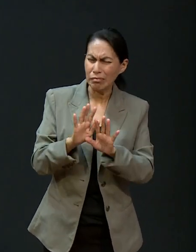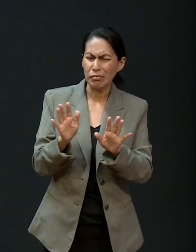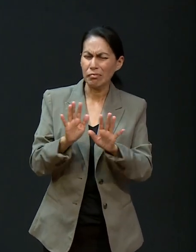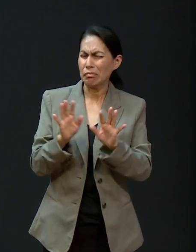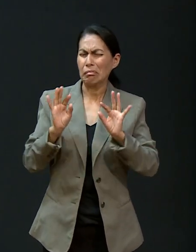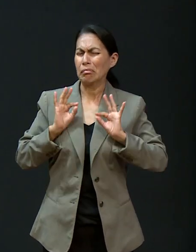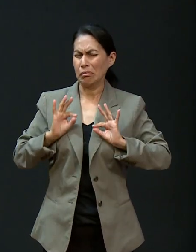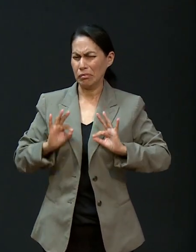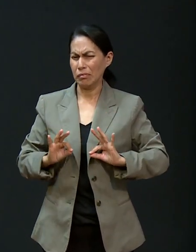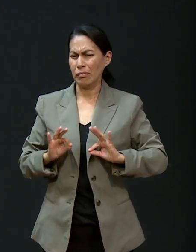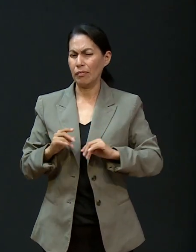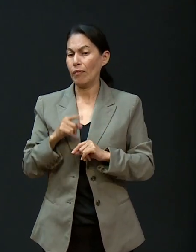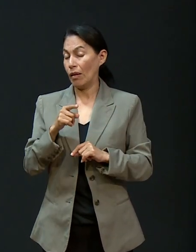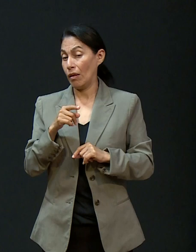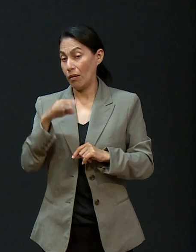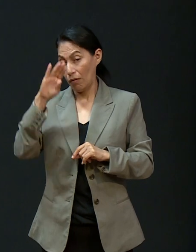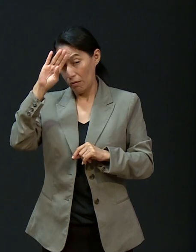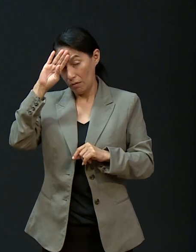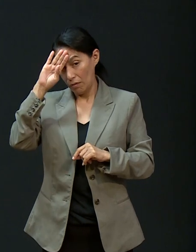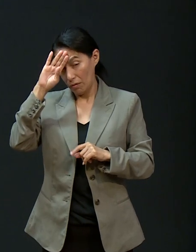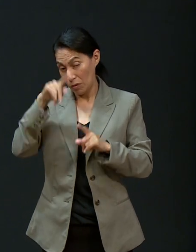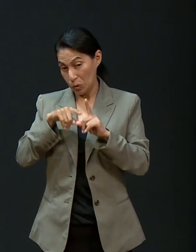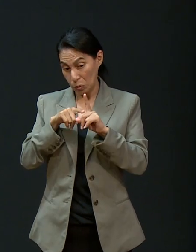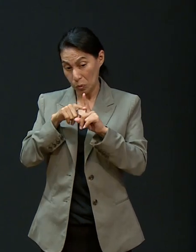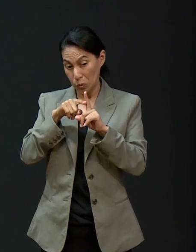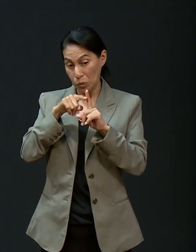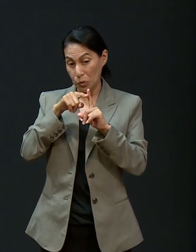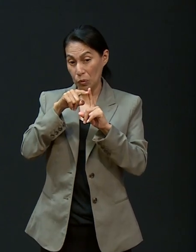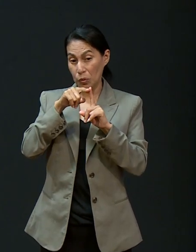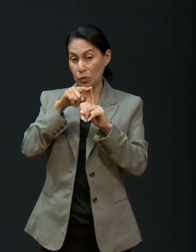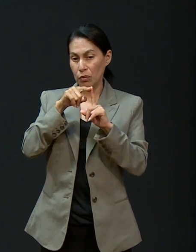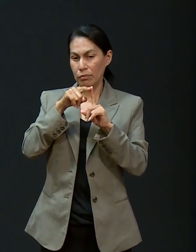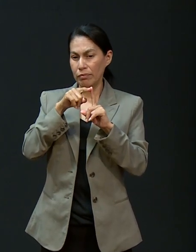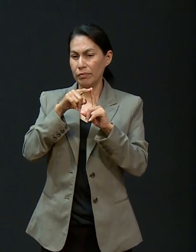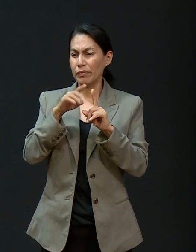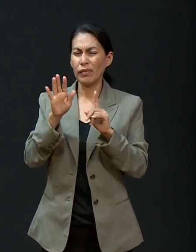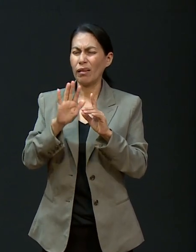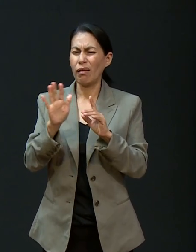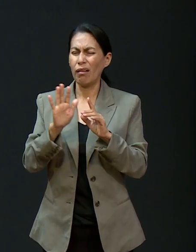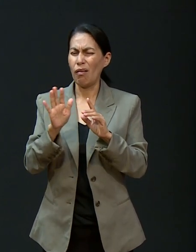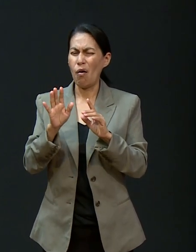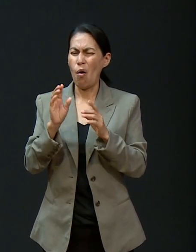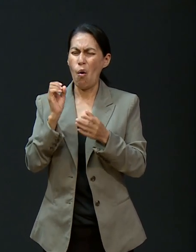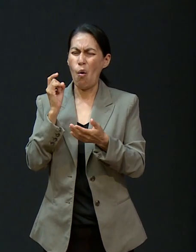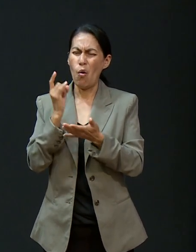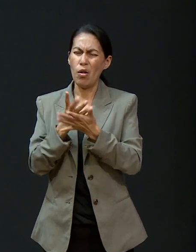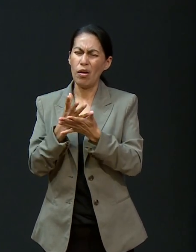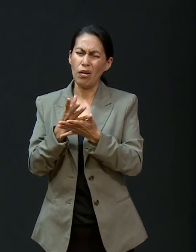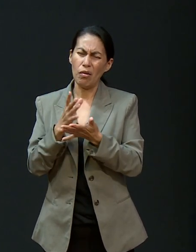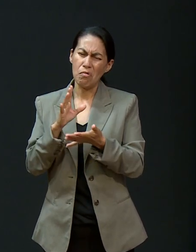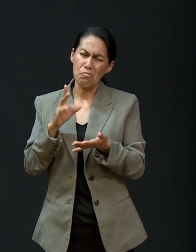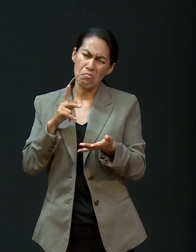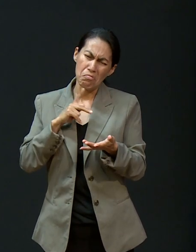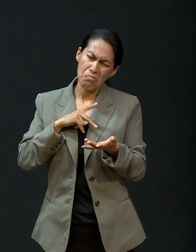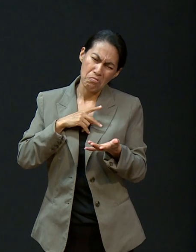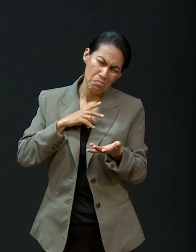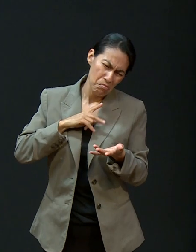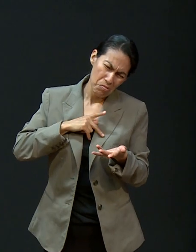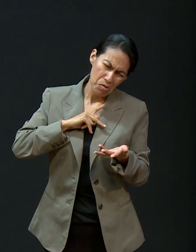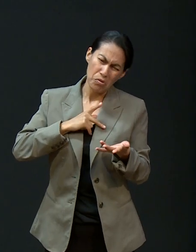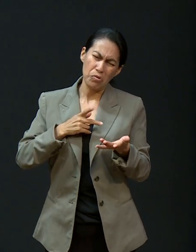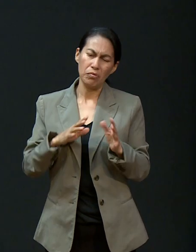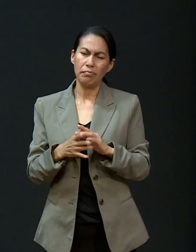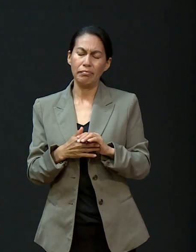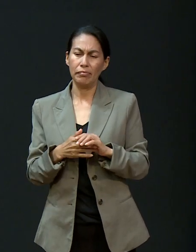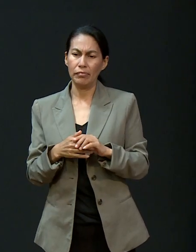él pensó que, él decía, no, porque tenía fiebre también, no, creo que es solo una virosis, no creo